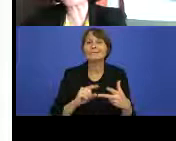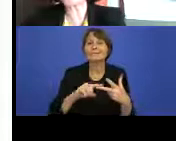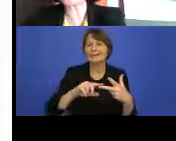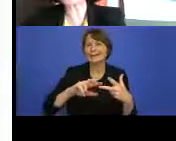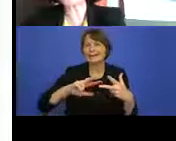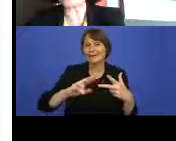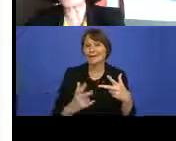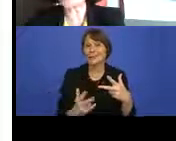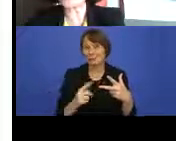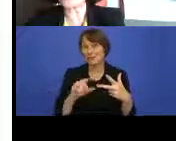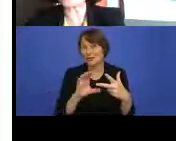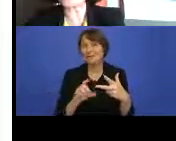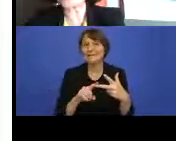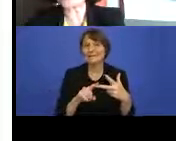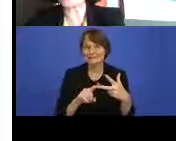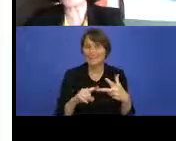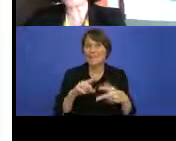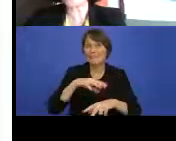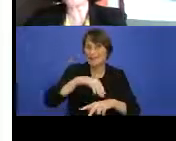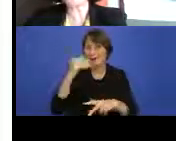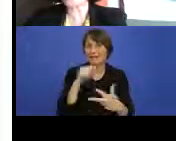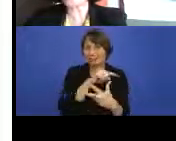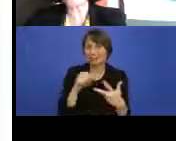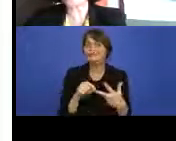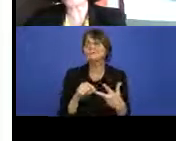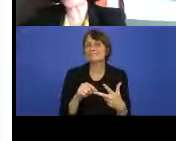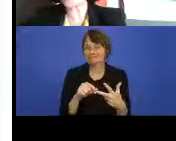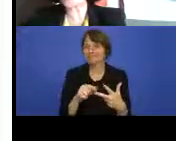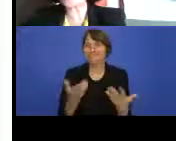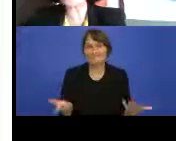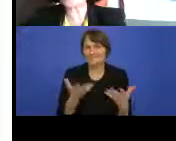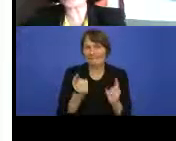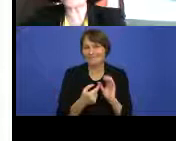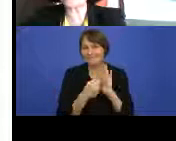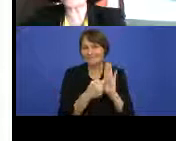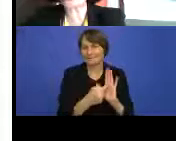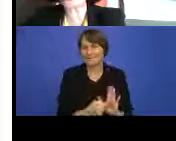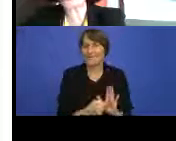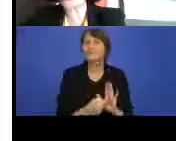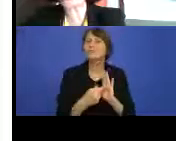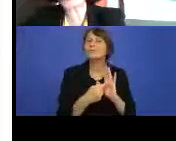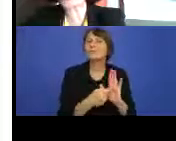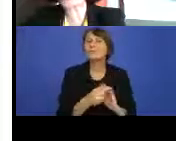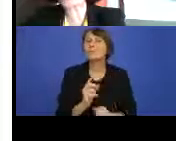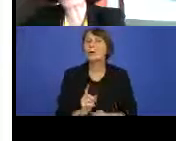pauvres dépasse 60%. L'écart le plus grand se trouve en Macédonie. Les enfants les plus